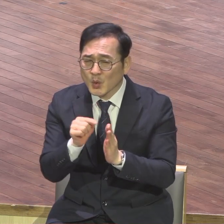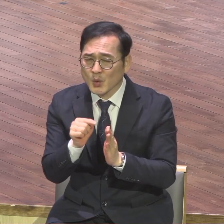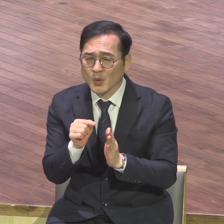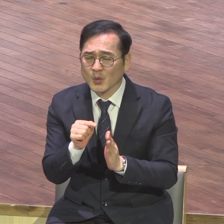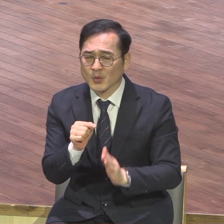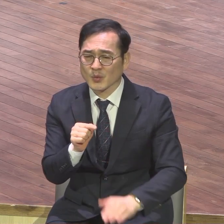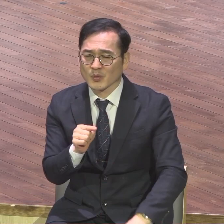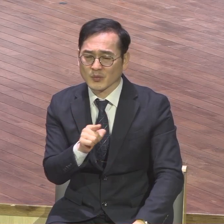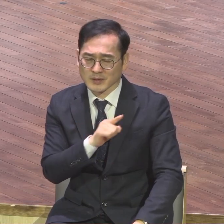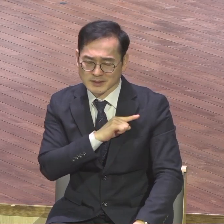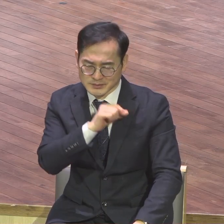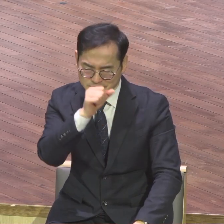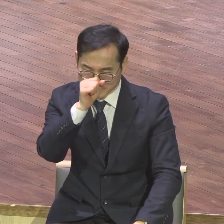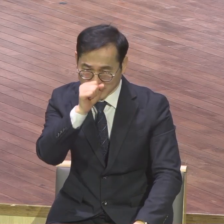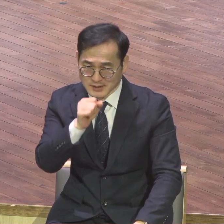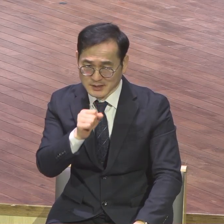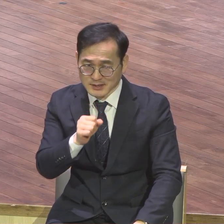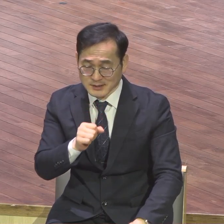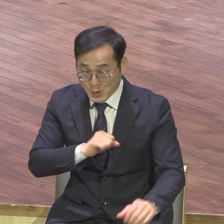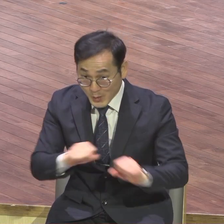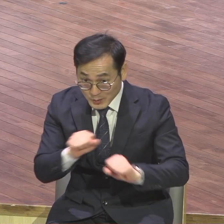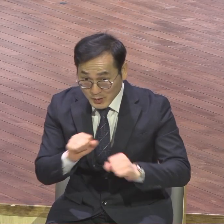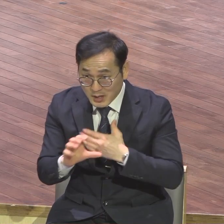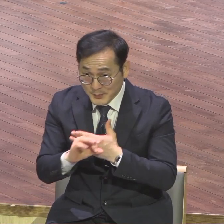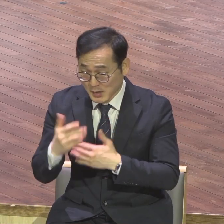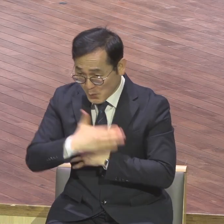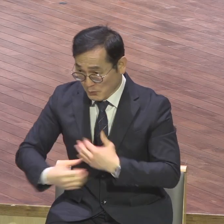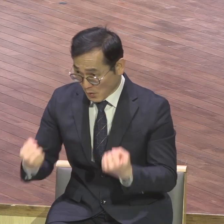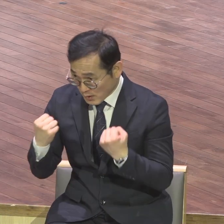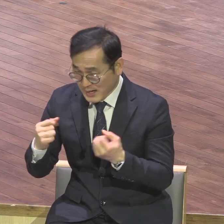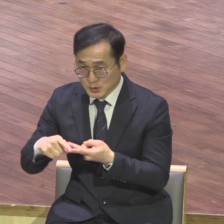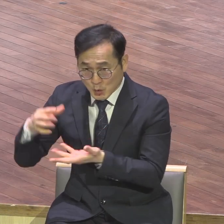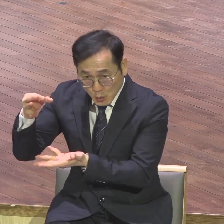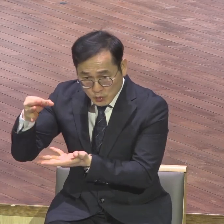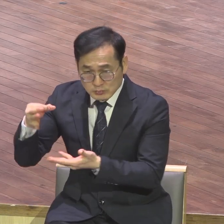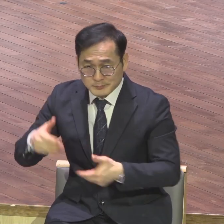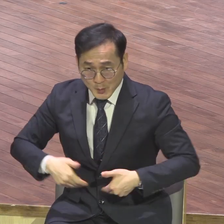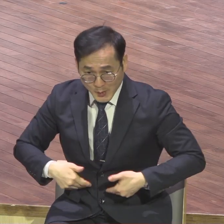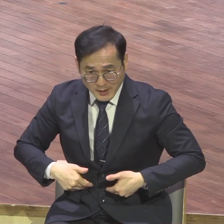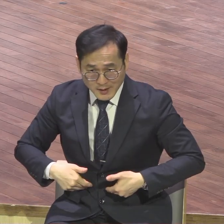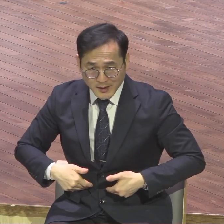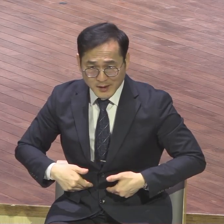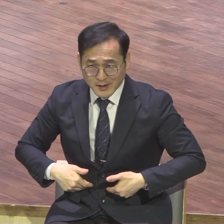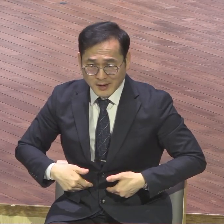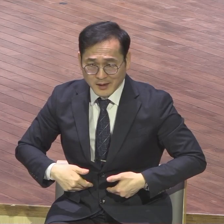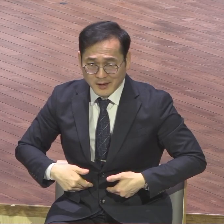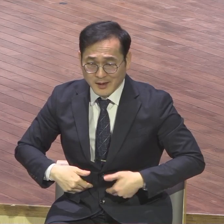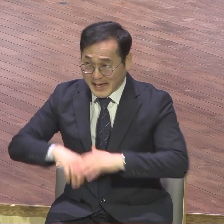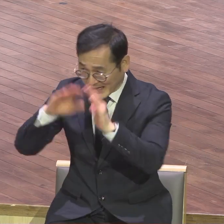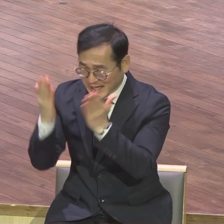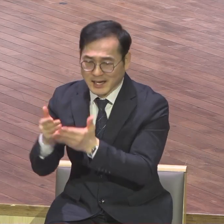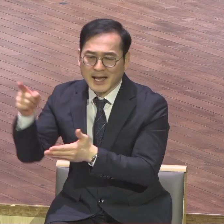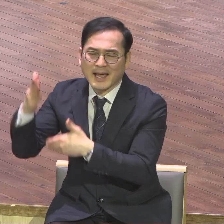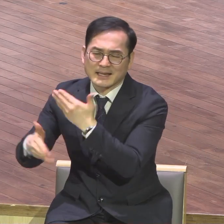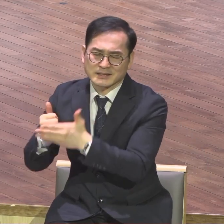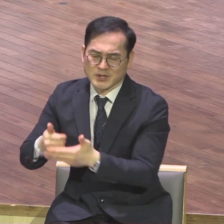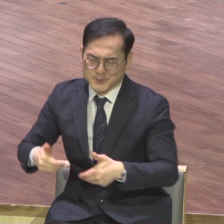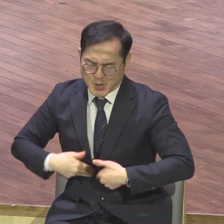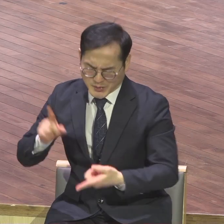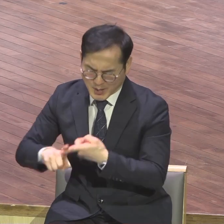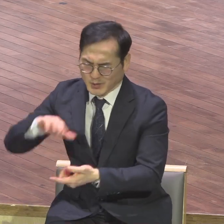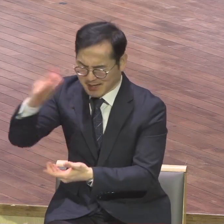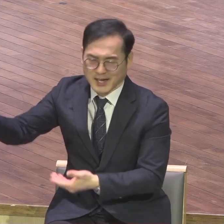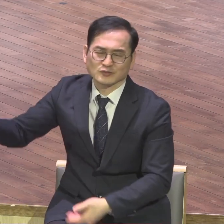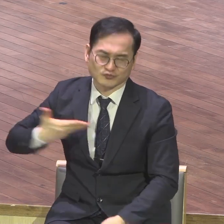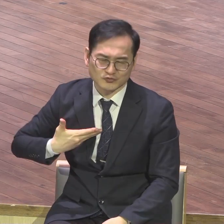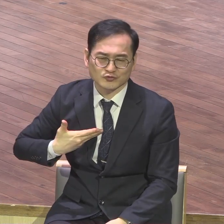어떻게 해요? 이거 하려고 하면 건강 주셔야 돼요. 이거 하려고 하면 물질 주셔야 돼요. 이거 하려고 하면 하나님 다 쓰셔야 돼요. 필요한 거 다 주셔야 된다니까.